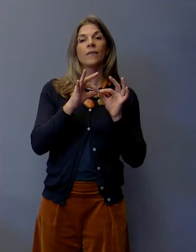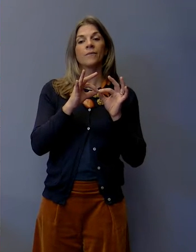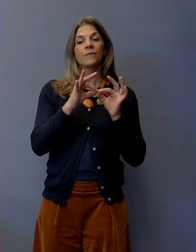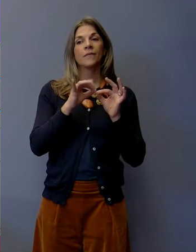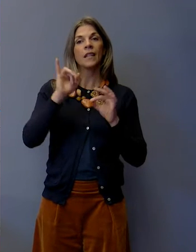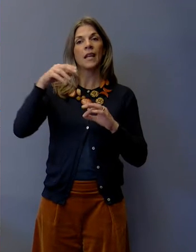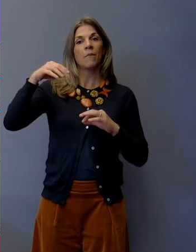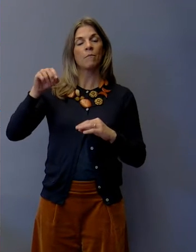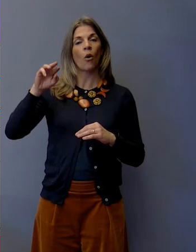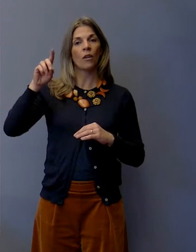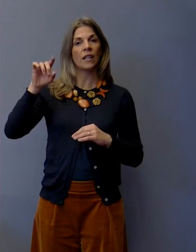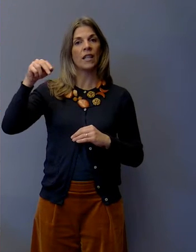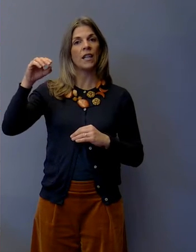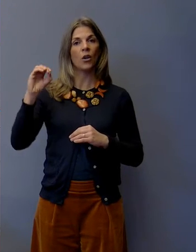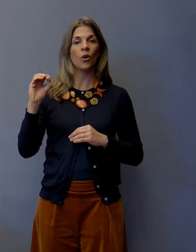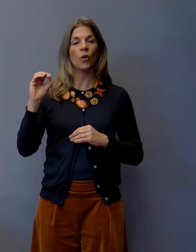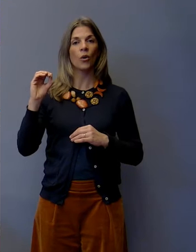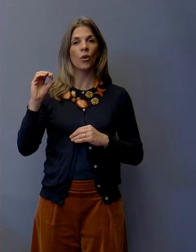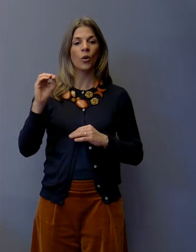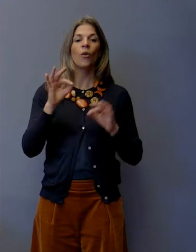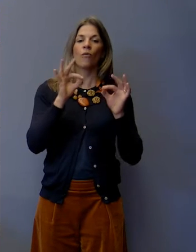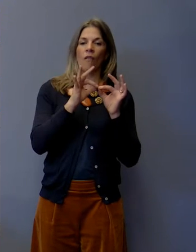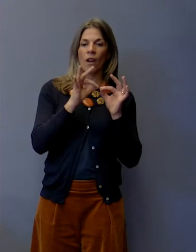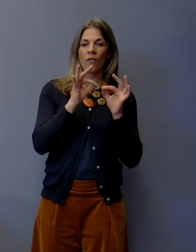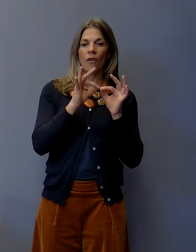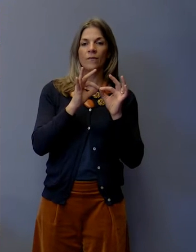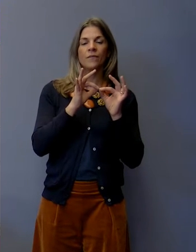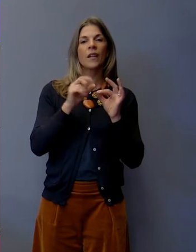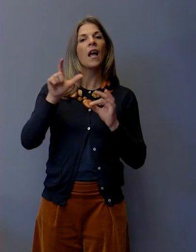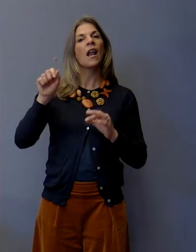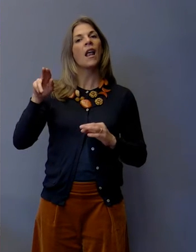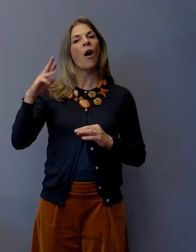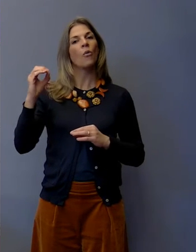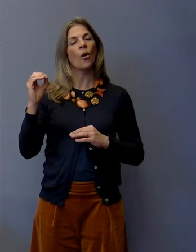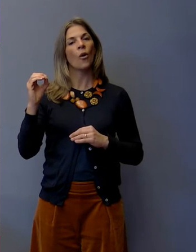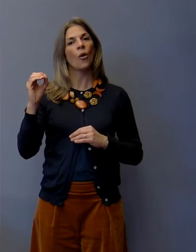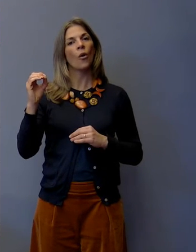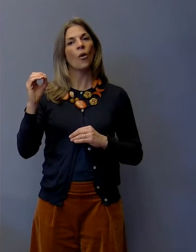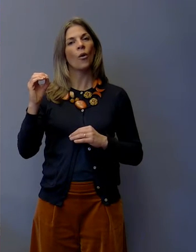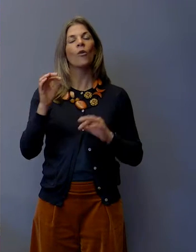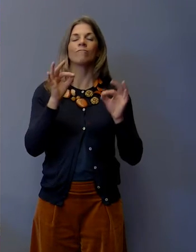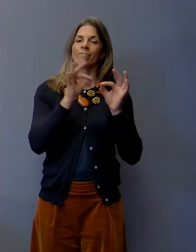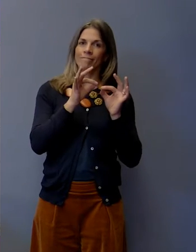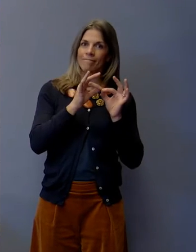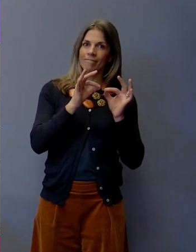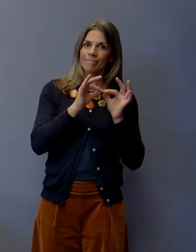immordino favorevole consigliera lauro amorevole 39 voti